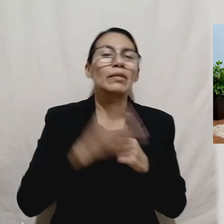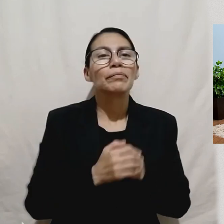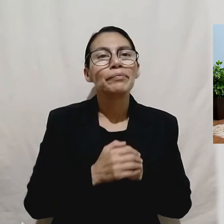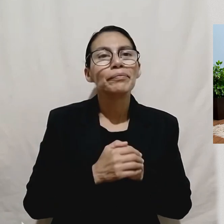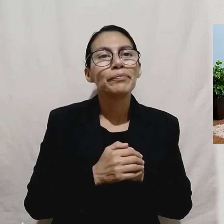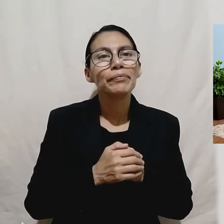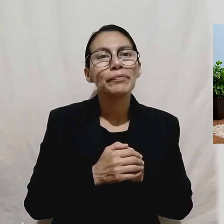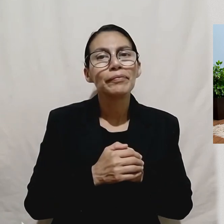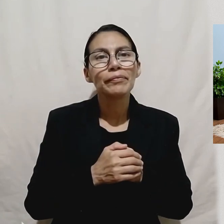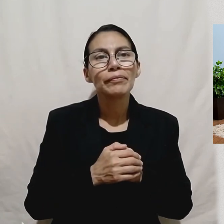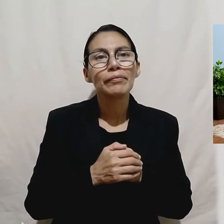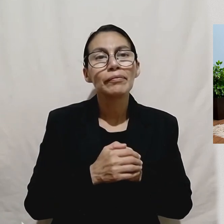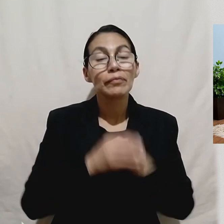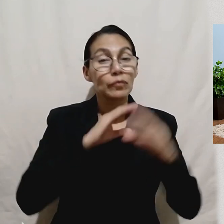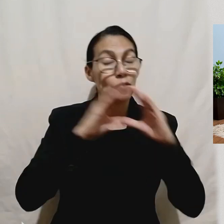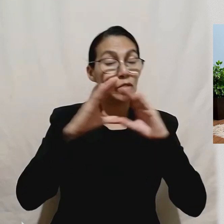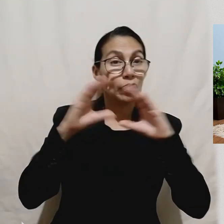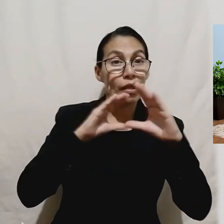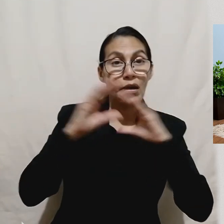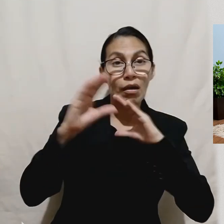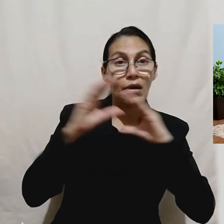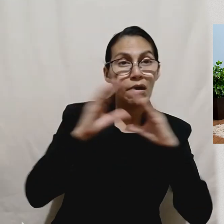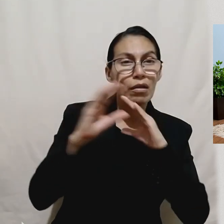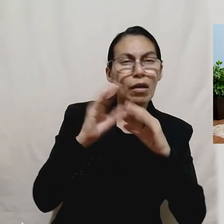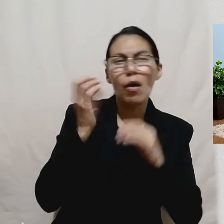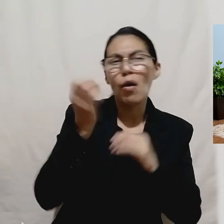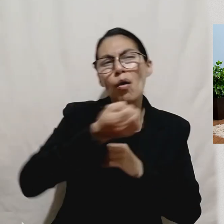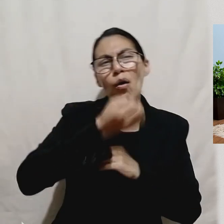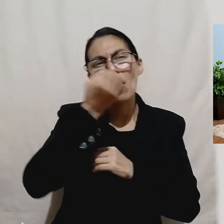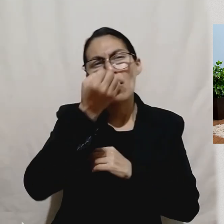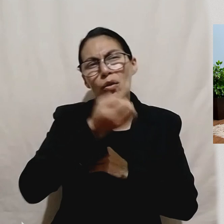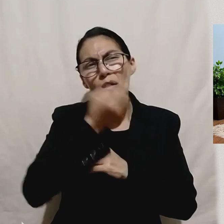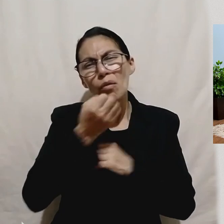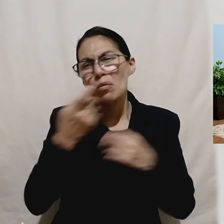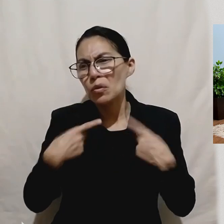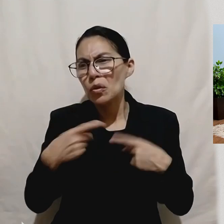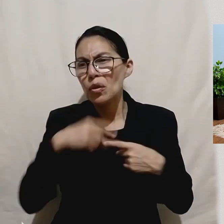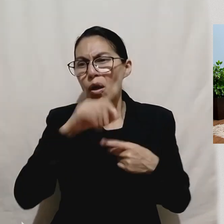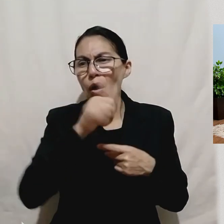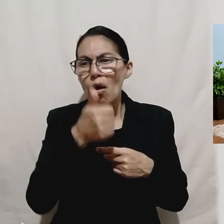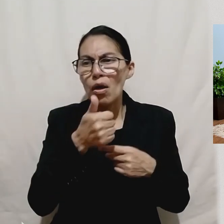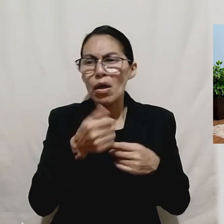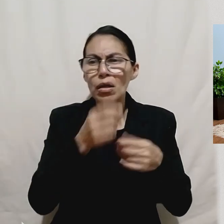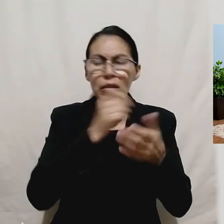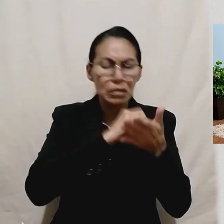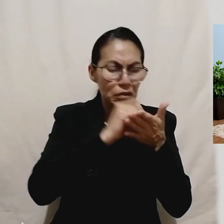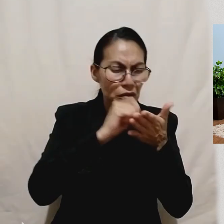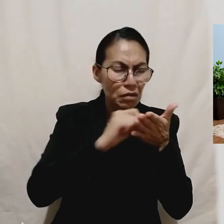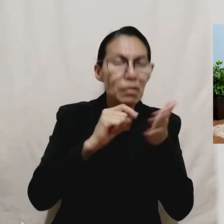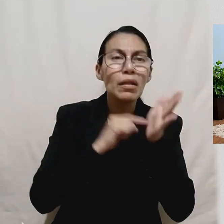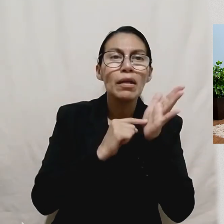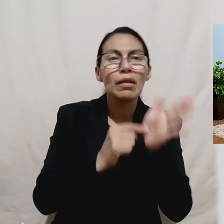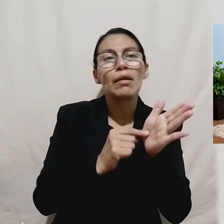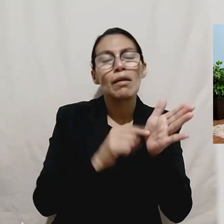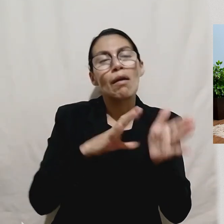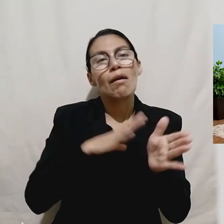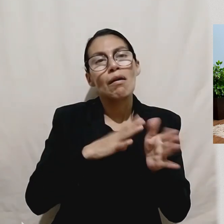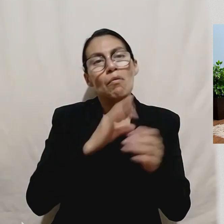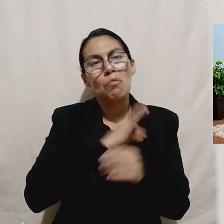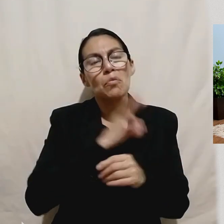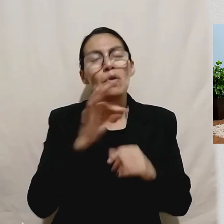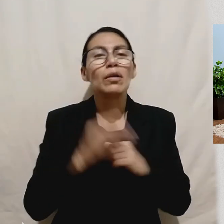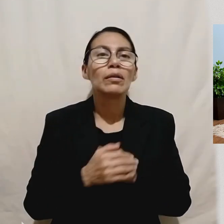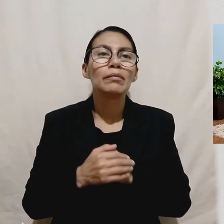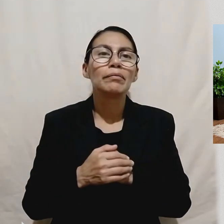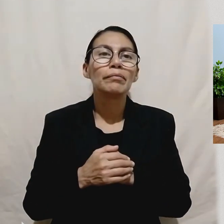excelente cualquiera puede comunicarse a lo mejor pueden tener oraciones que otra gente pongan allí verdad